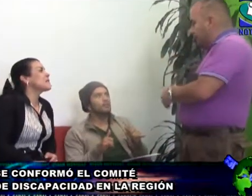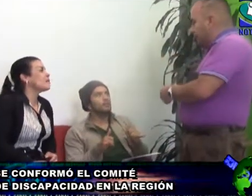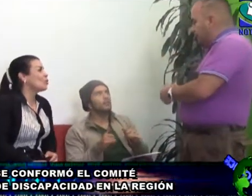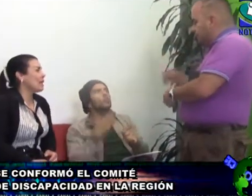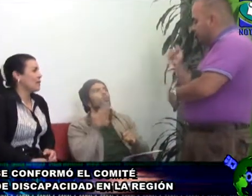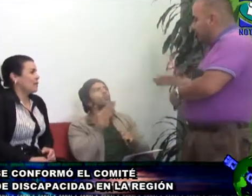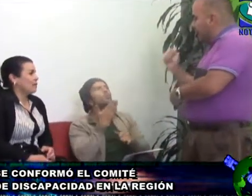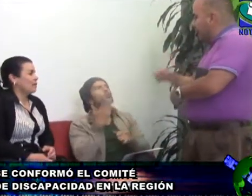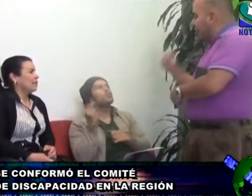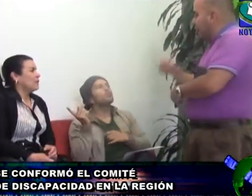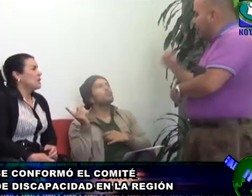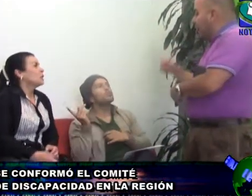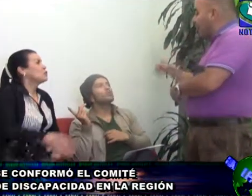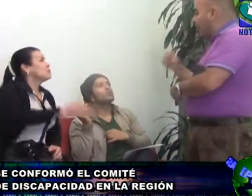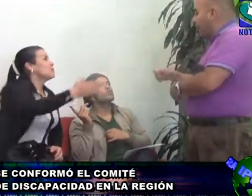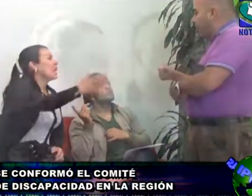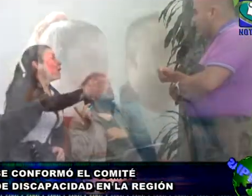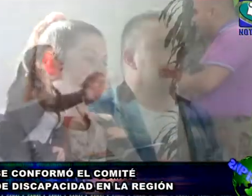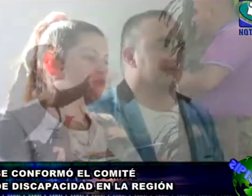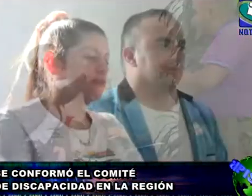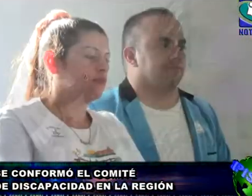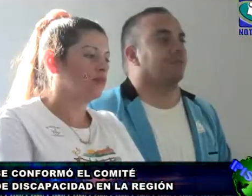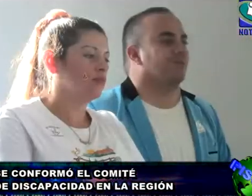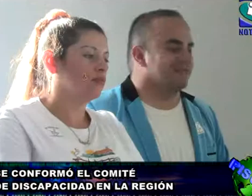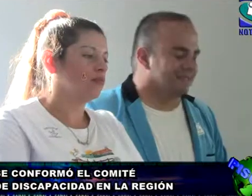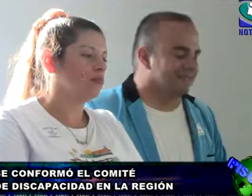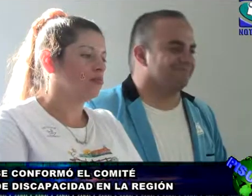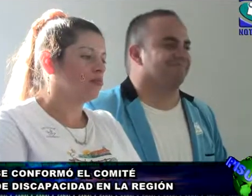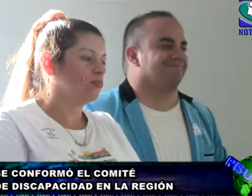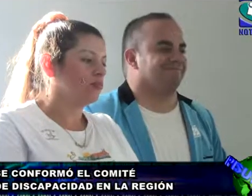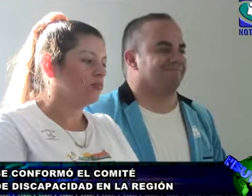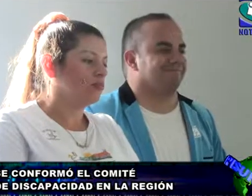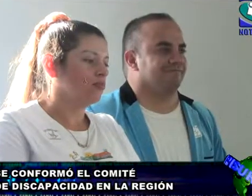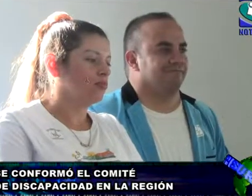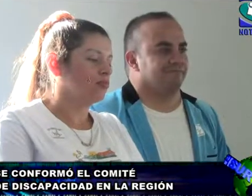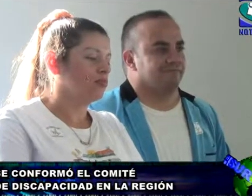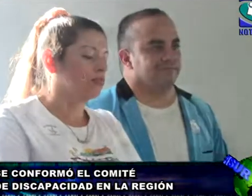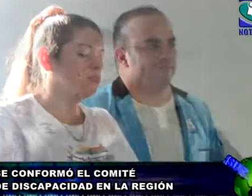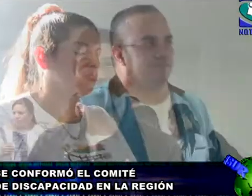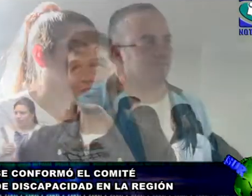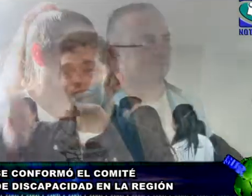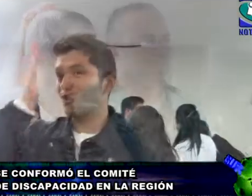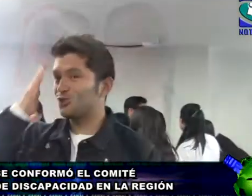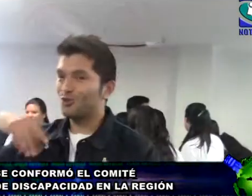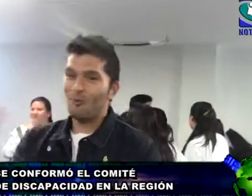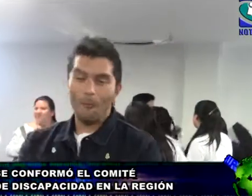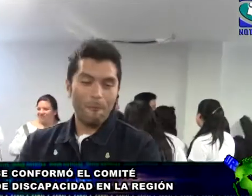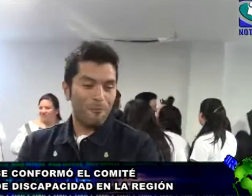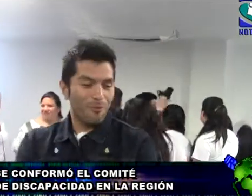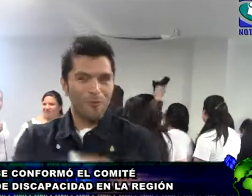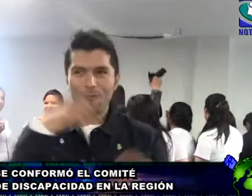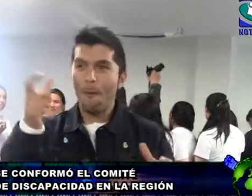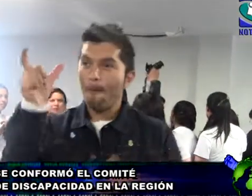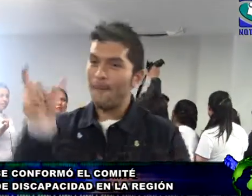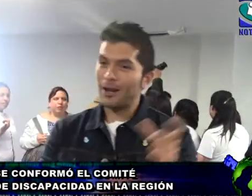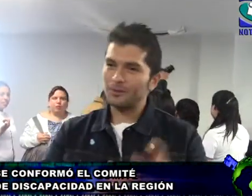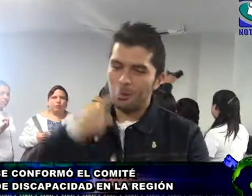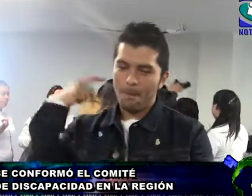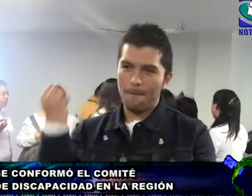participar y asesorar en los procesos donde se formulen políticas públicas municipales para la discapacidad verificar el cumplimiento, hacer seguimiento